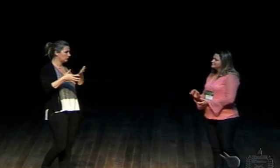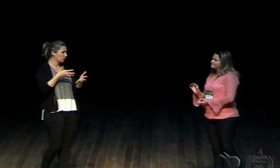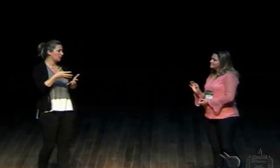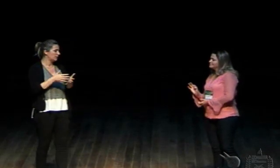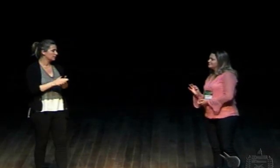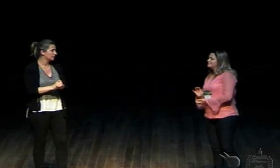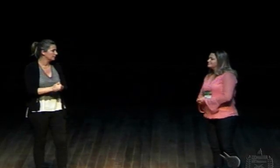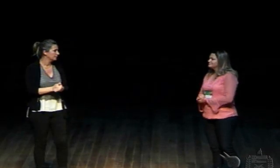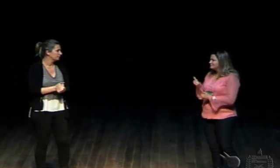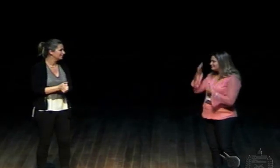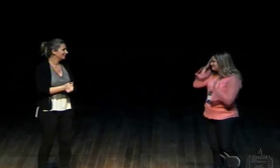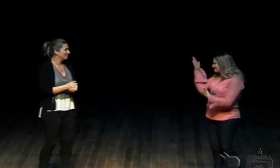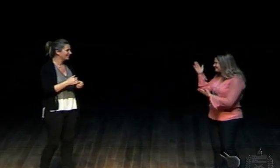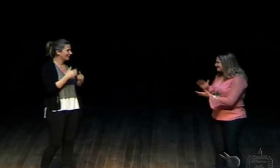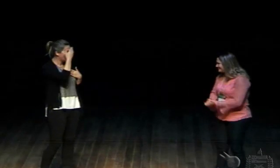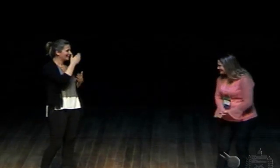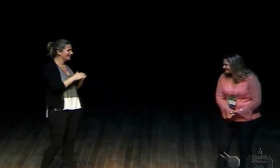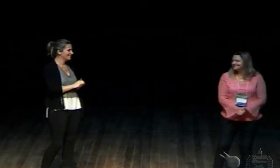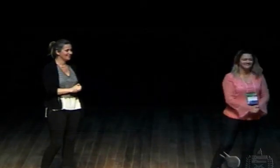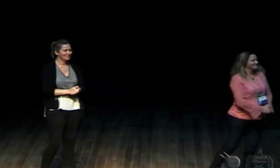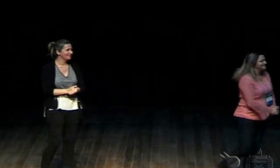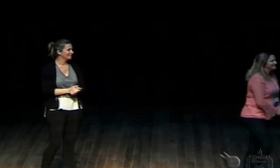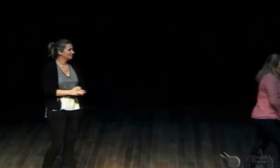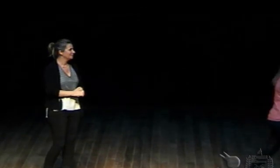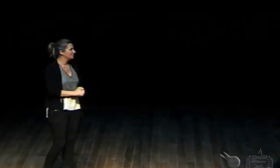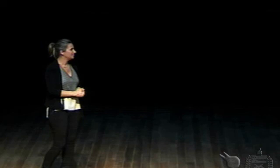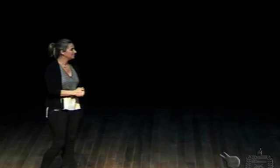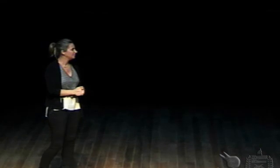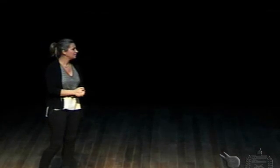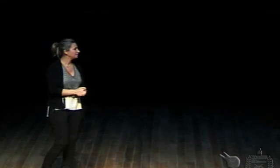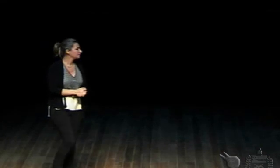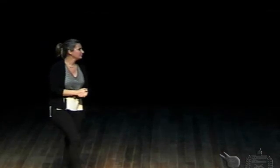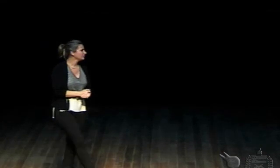tentar, uma luta que nós precisamos fazer é tentar mudar essa carga horária ou algo do tipo.